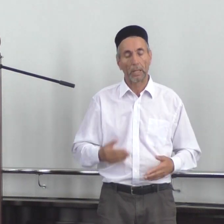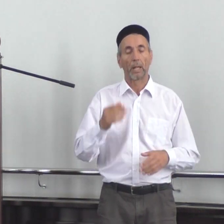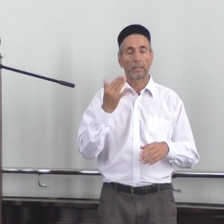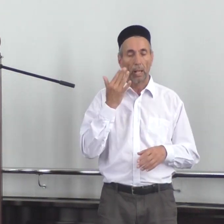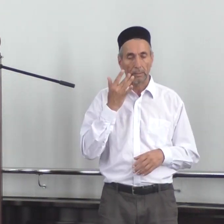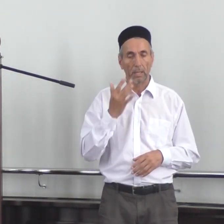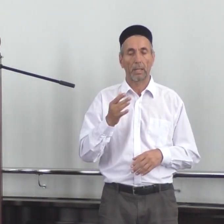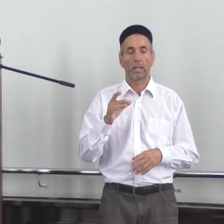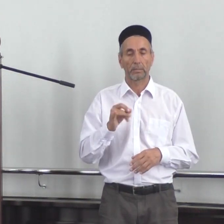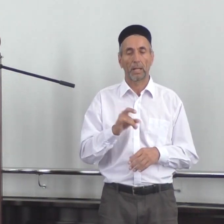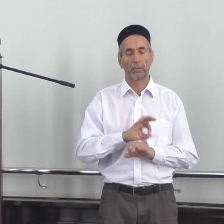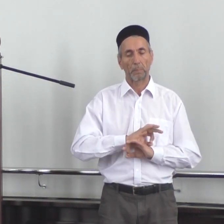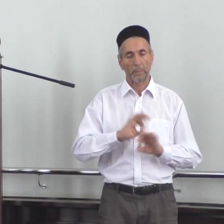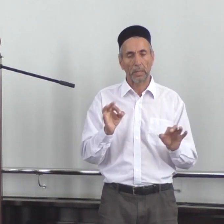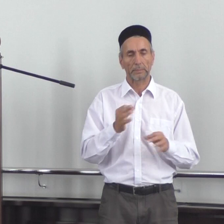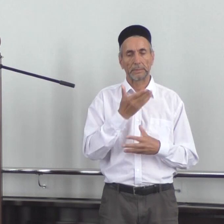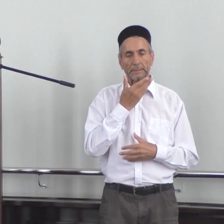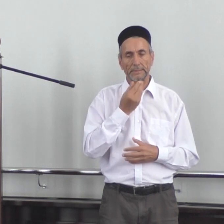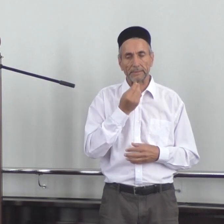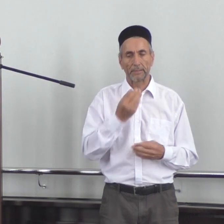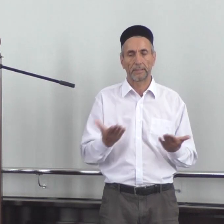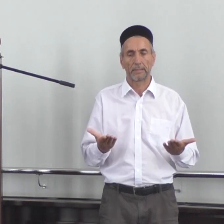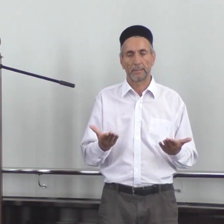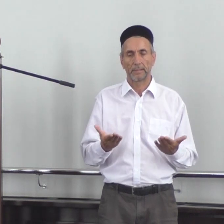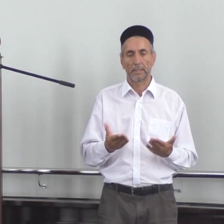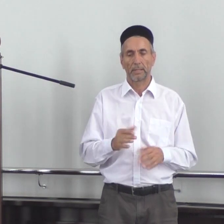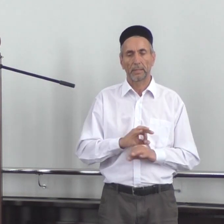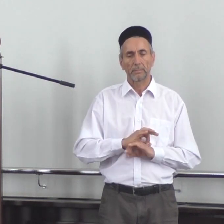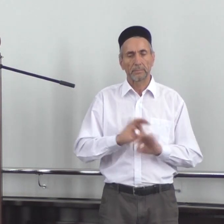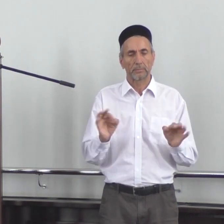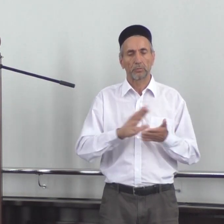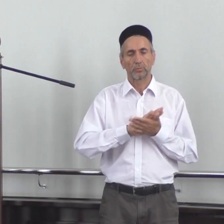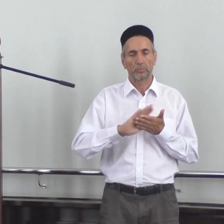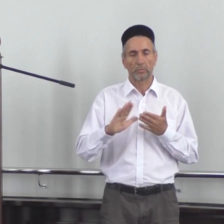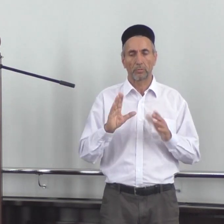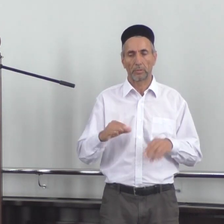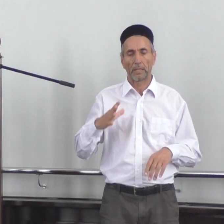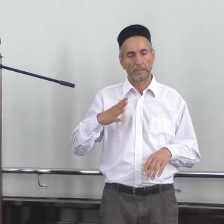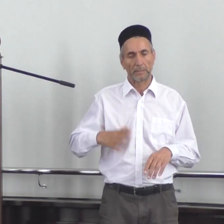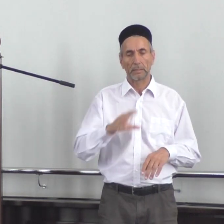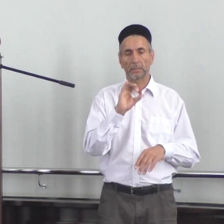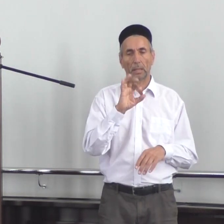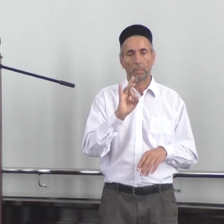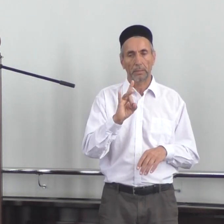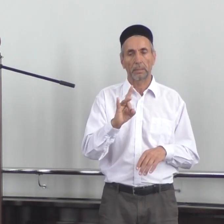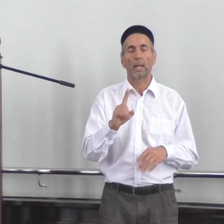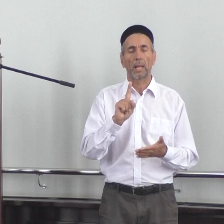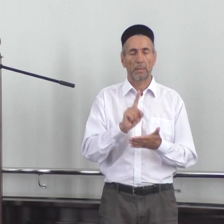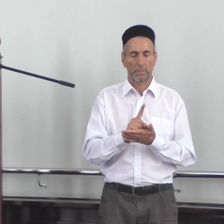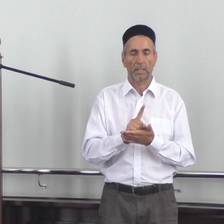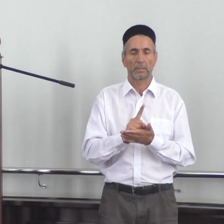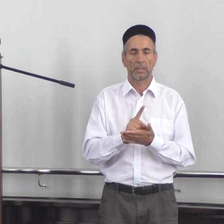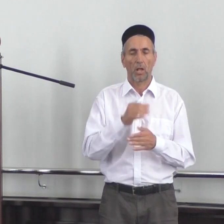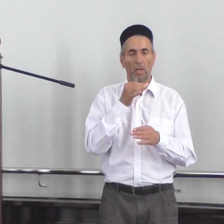гына гүзәл һәм матур сүз чиста шулай бит инде сабырлык хисе безгә әлбәттә